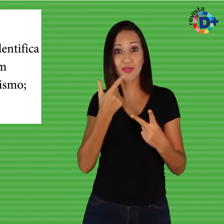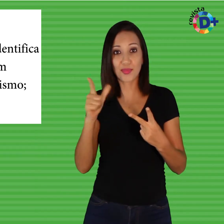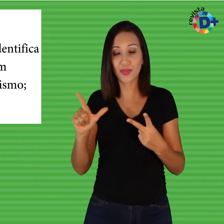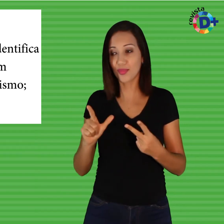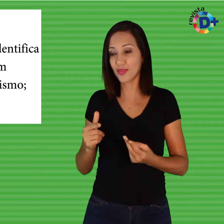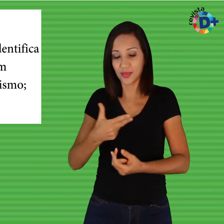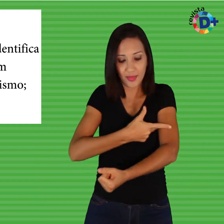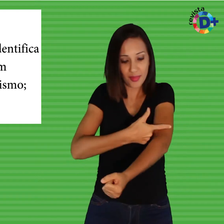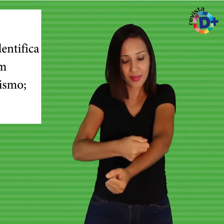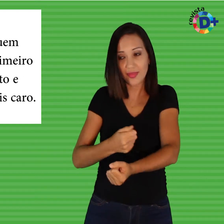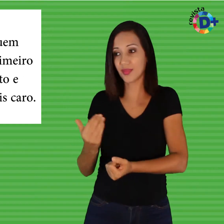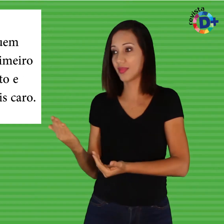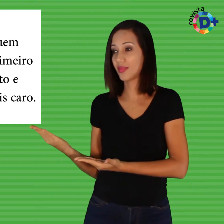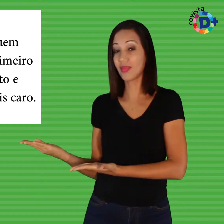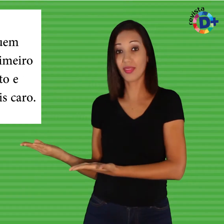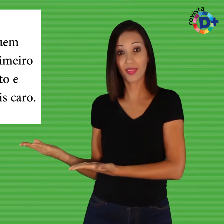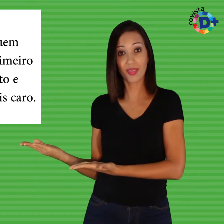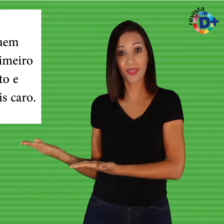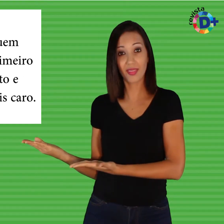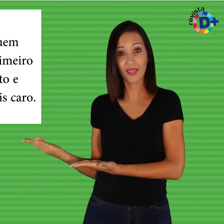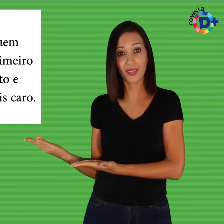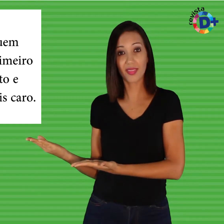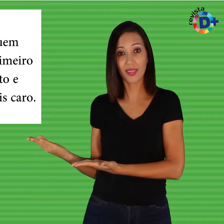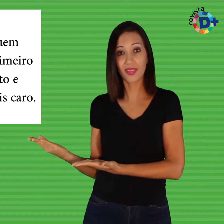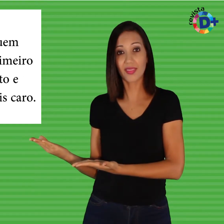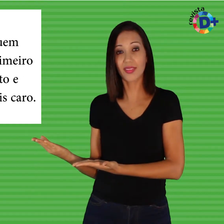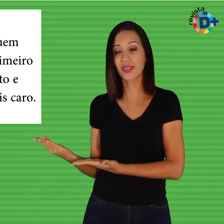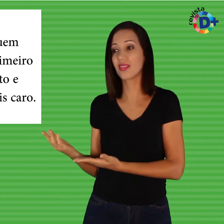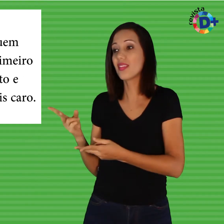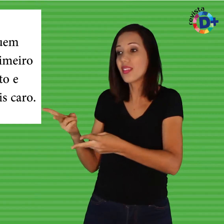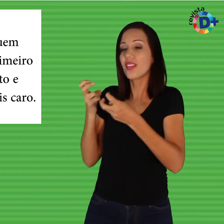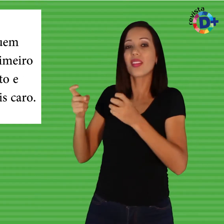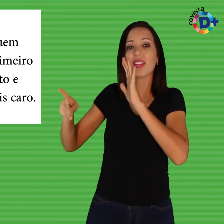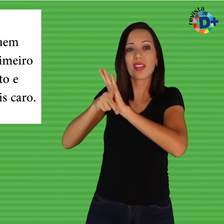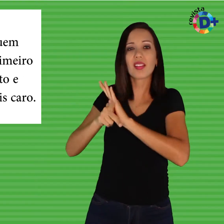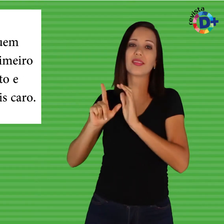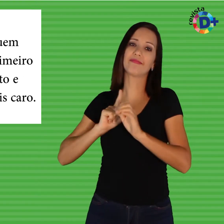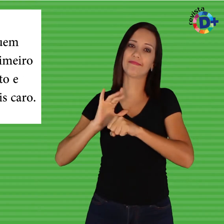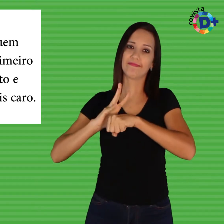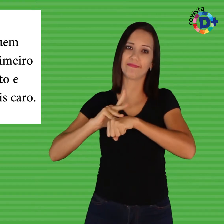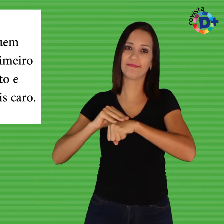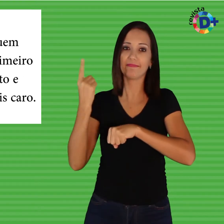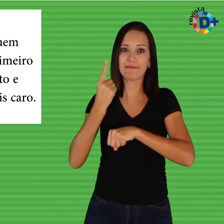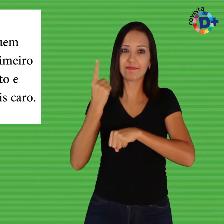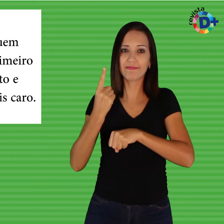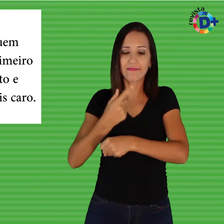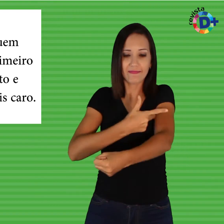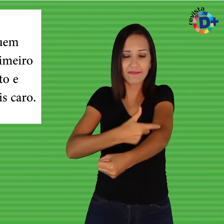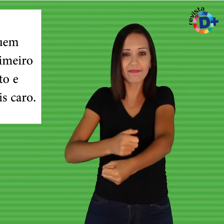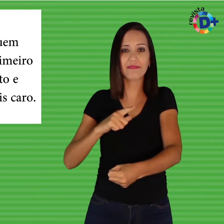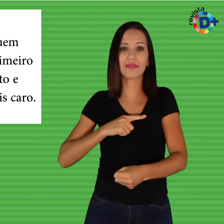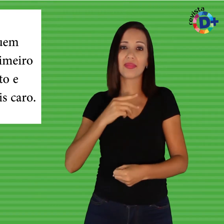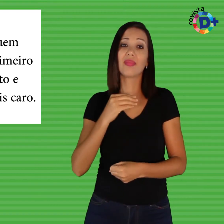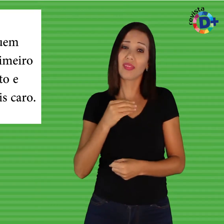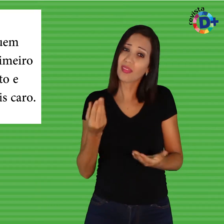Sjögren's Blood, que vê quem é afetado pela doença. O primeiro teste é considerado